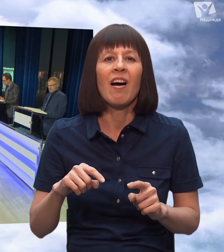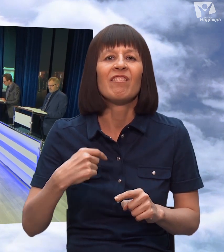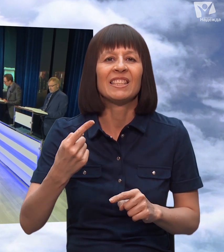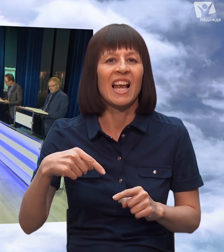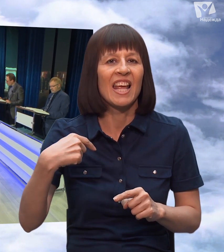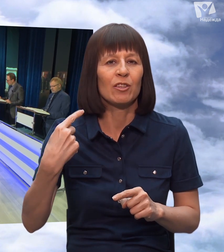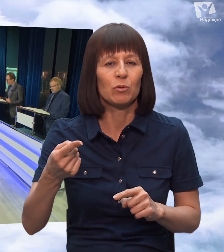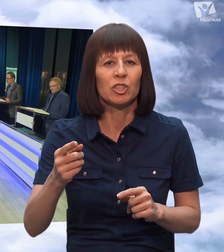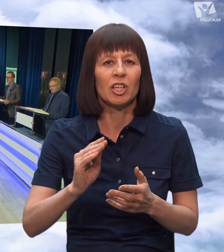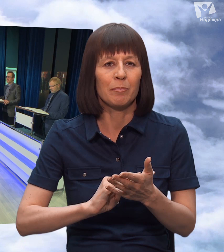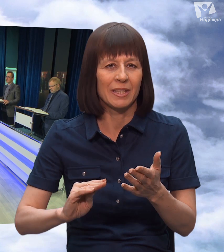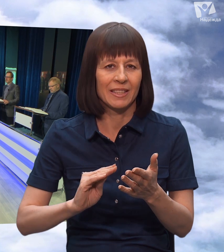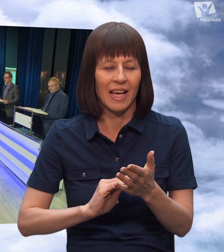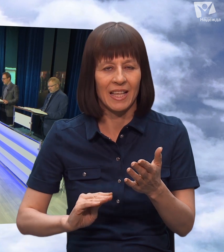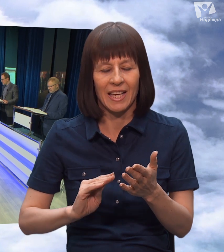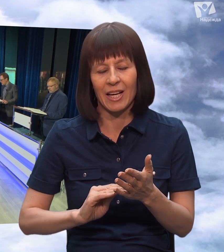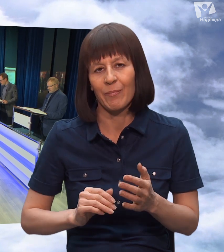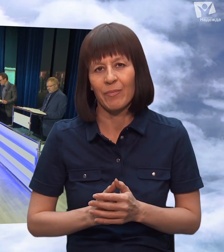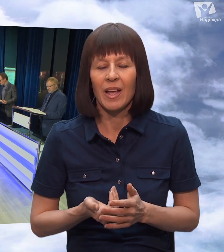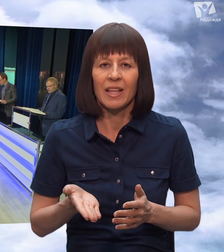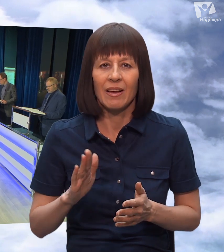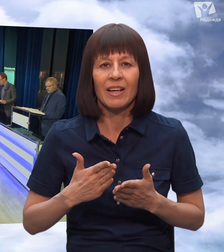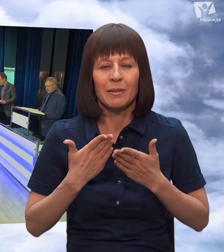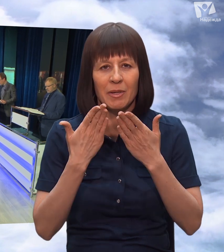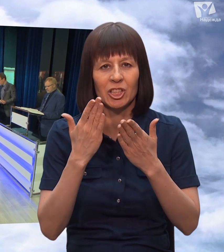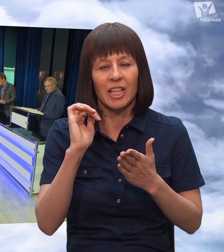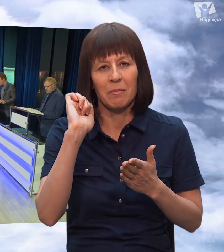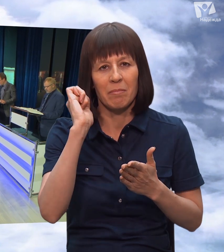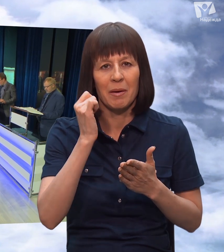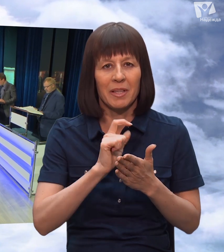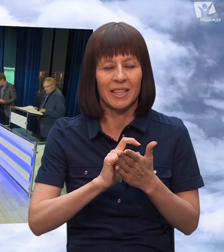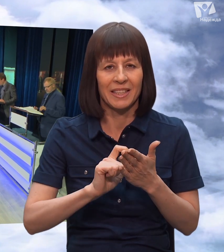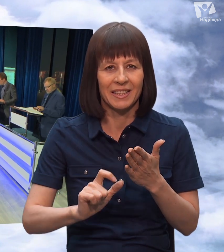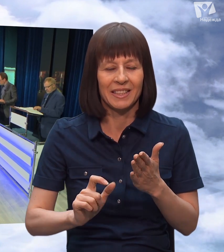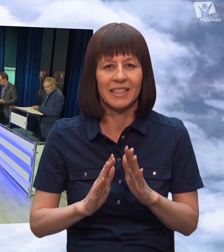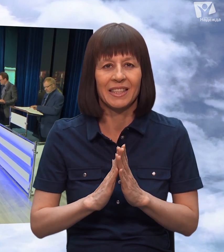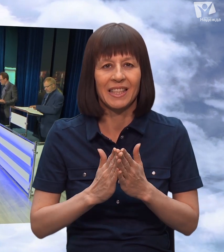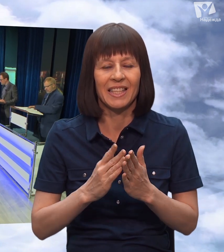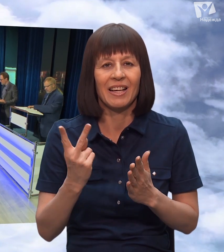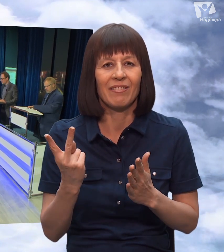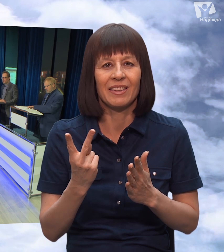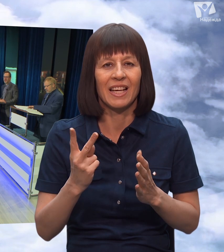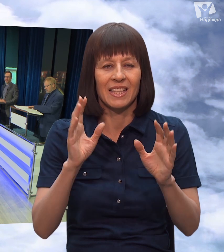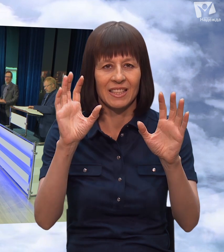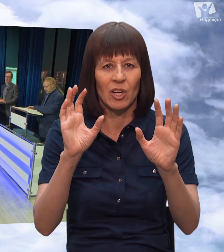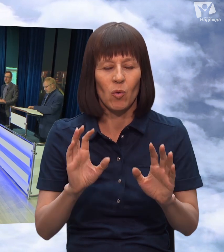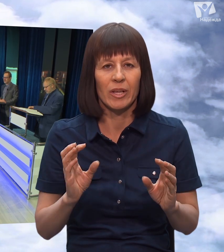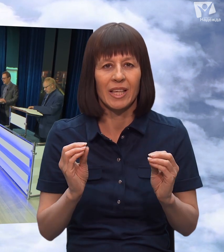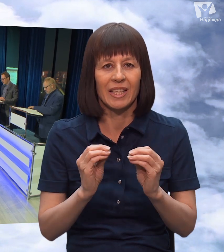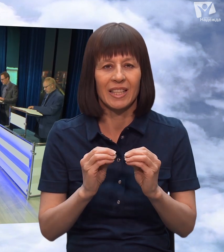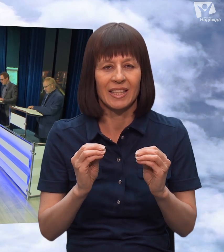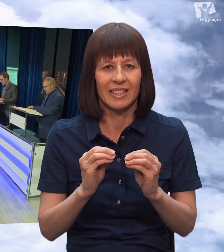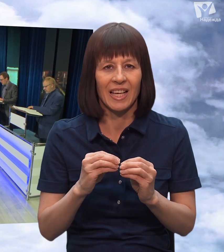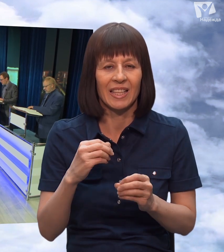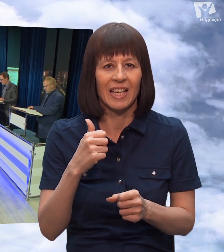не предлагаю начать наши размышления и не памятного стиха он записан у нас книги второзаконие 10 главы